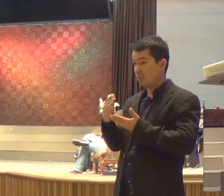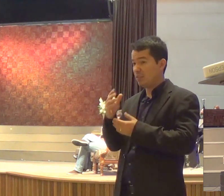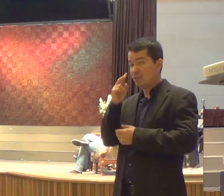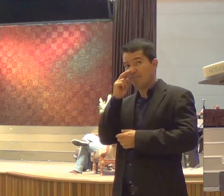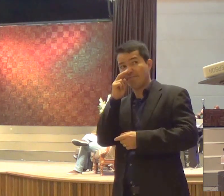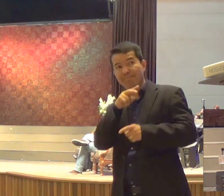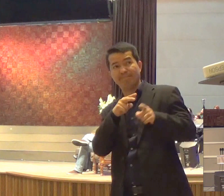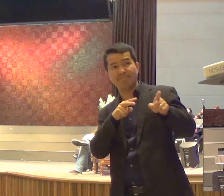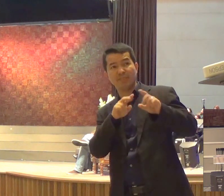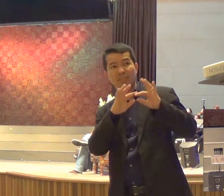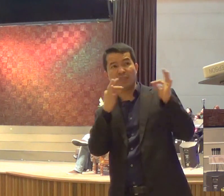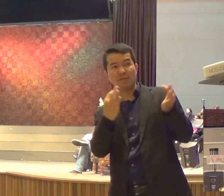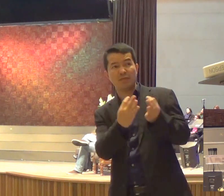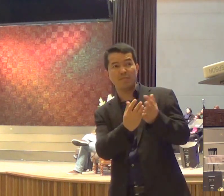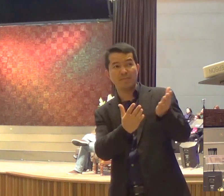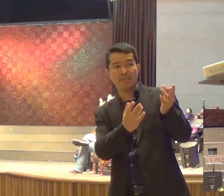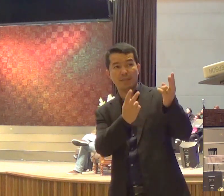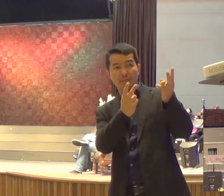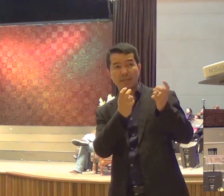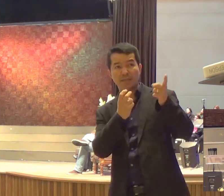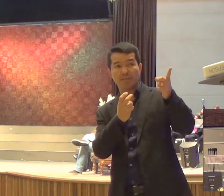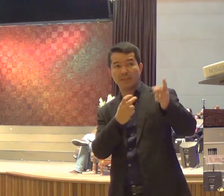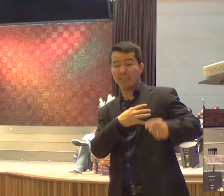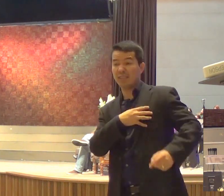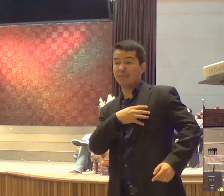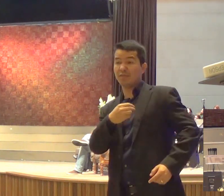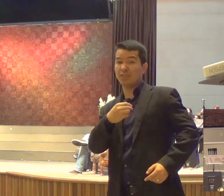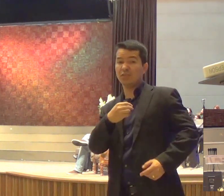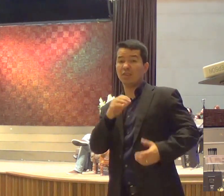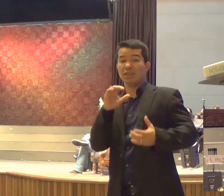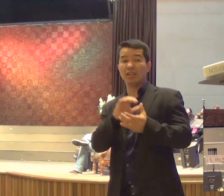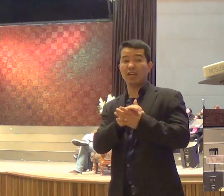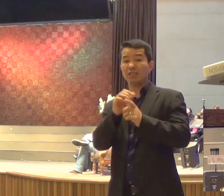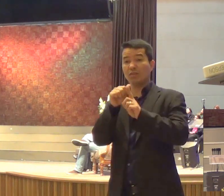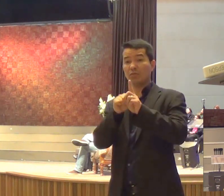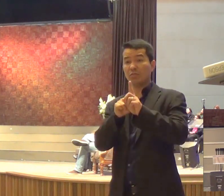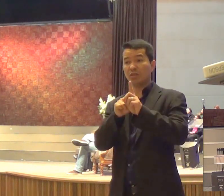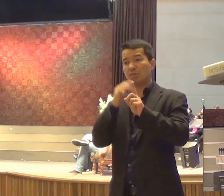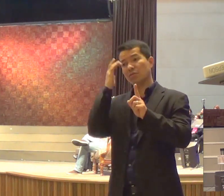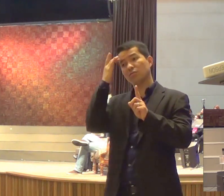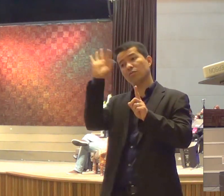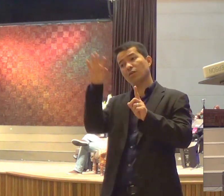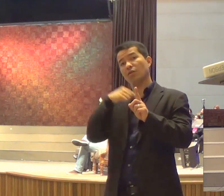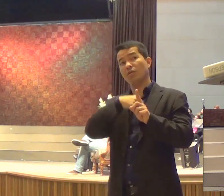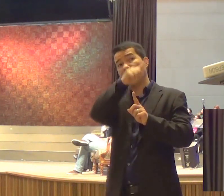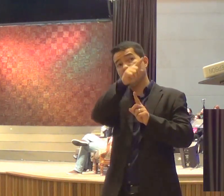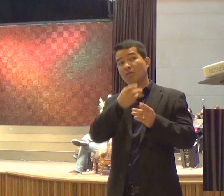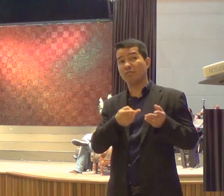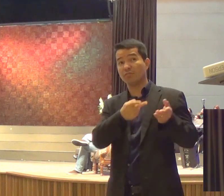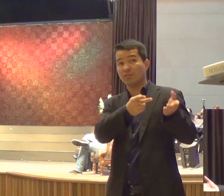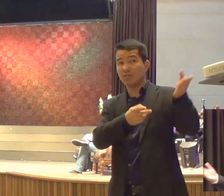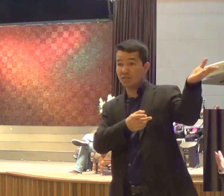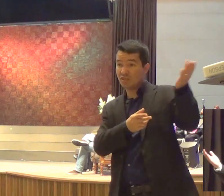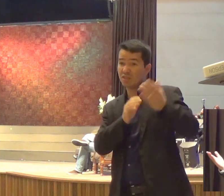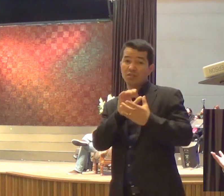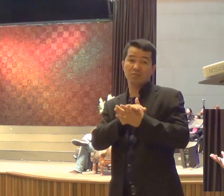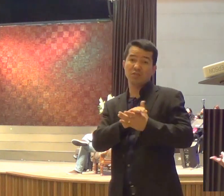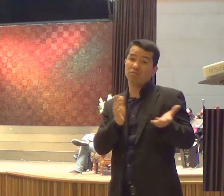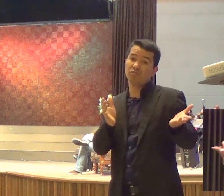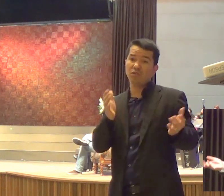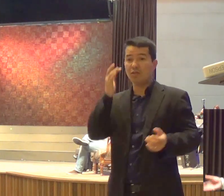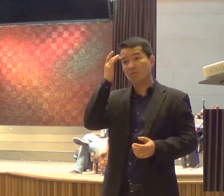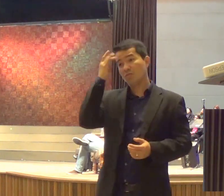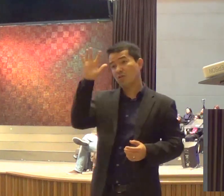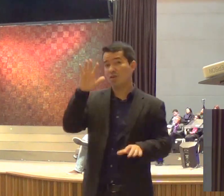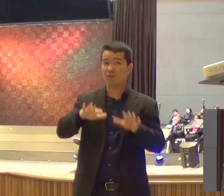família e perceber por exemplo que um filho meu que casa daqui a um mês eu não sei se estou no casamento não sei se vou